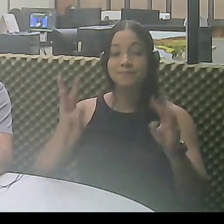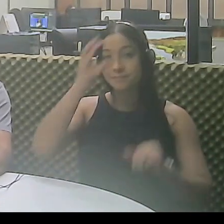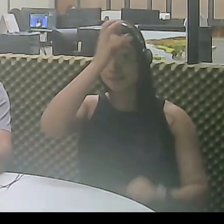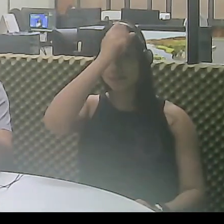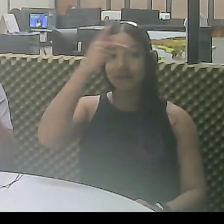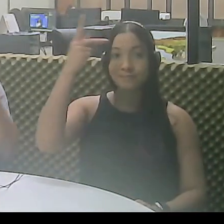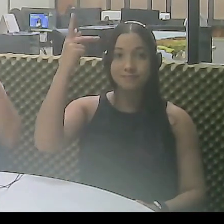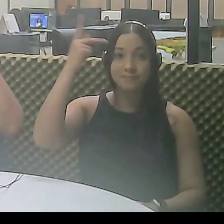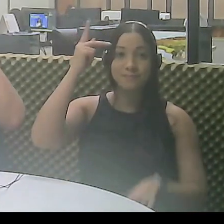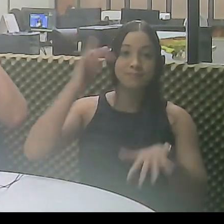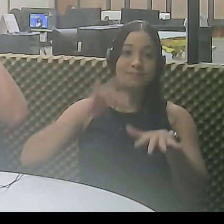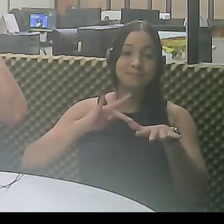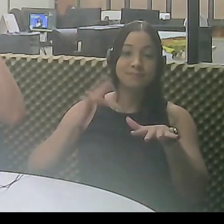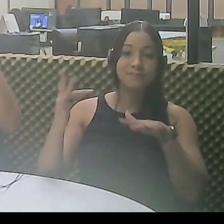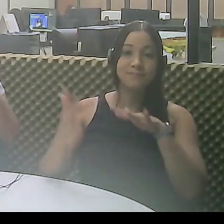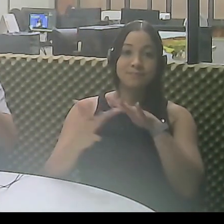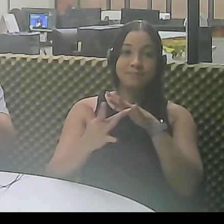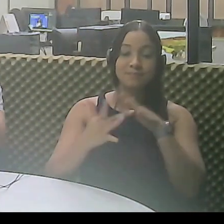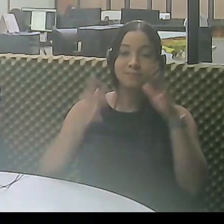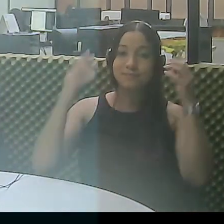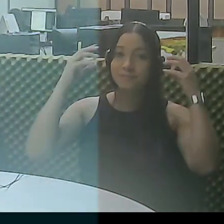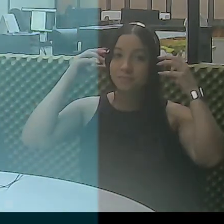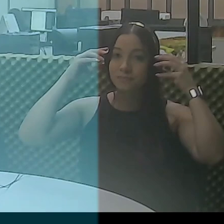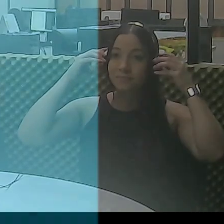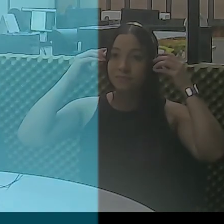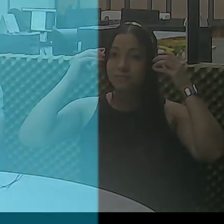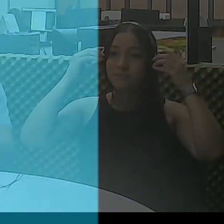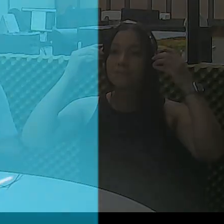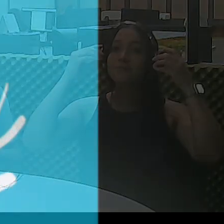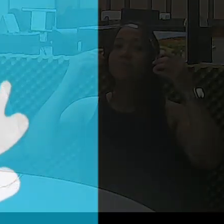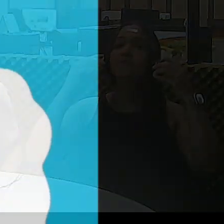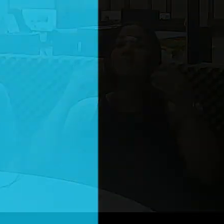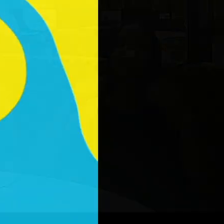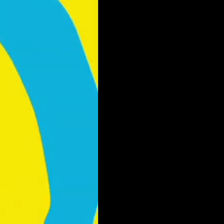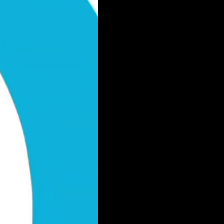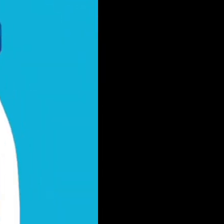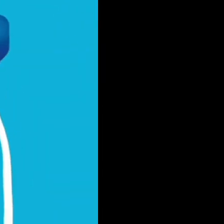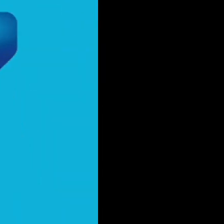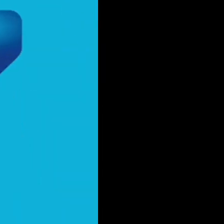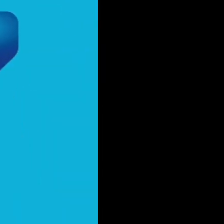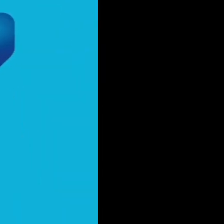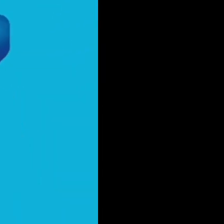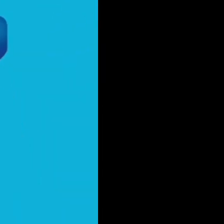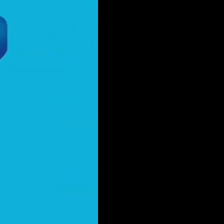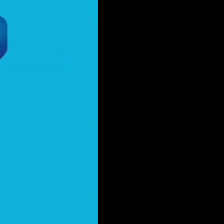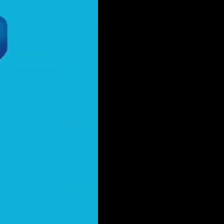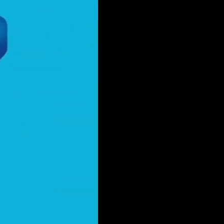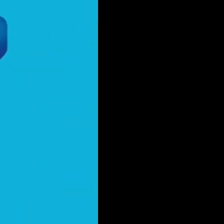Continue conosco no portal da Prefeitura e nas redes sociais.